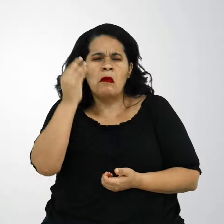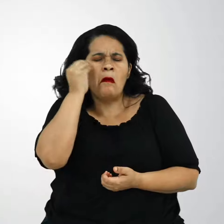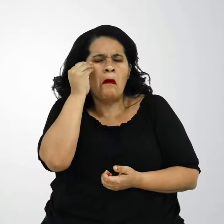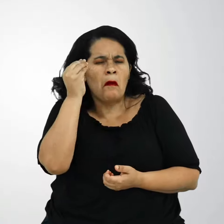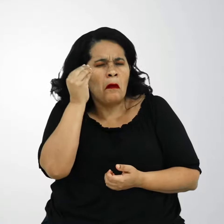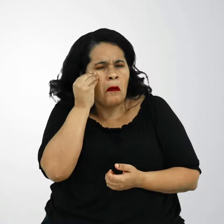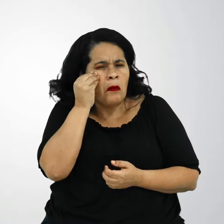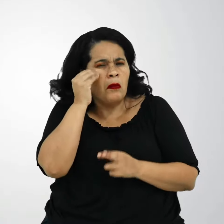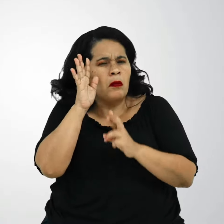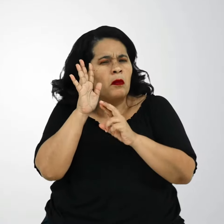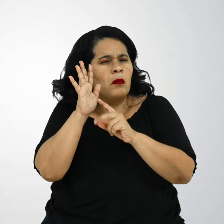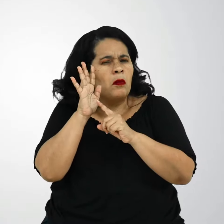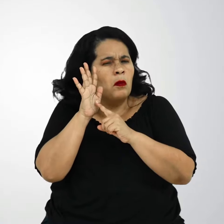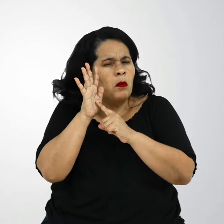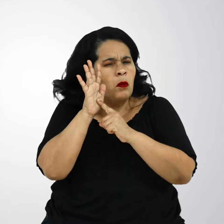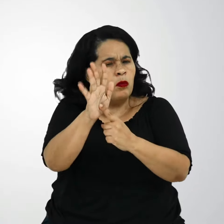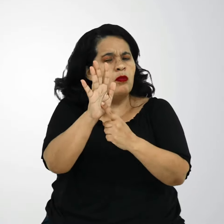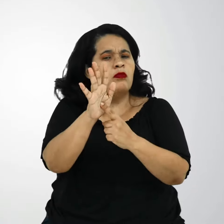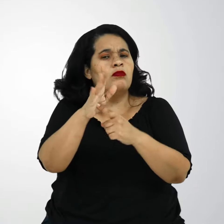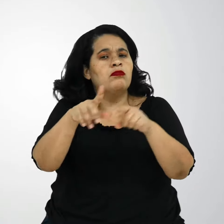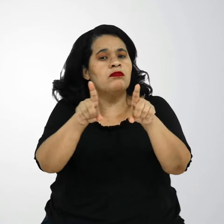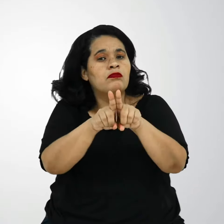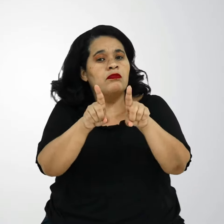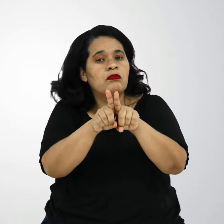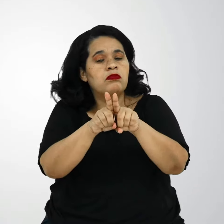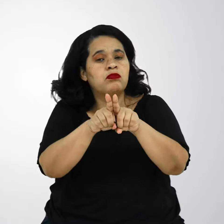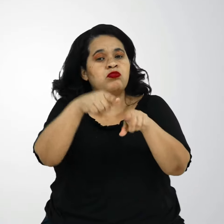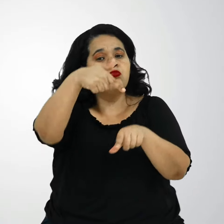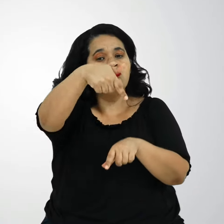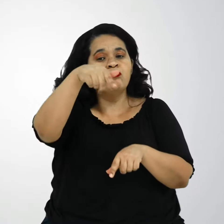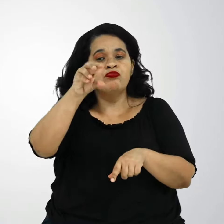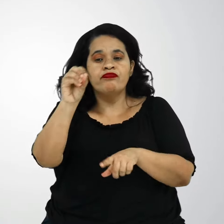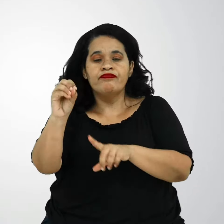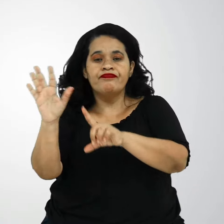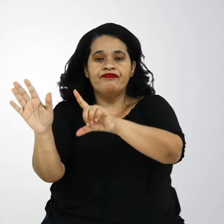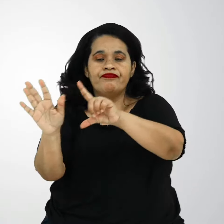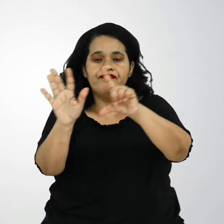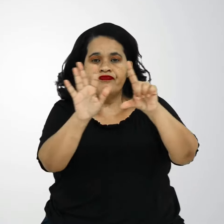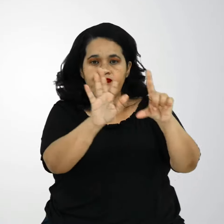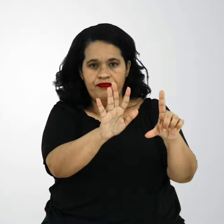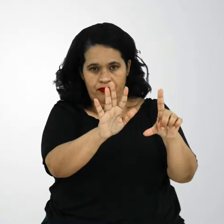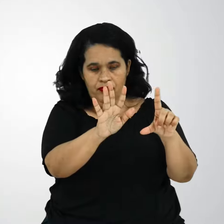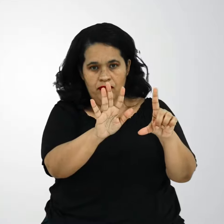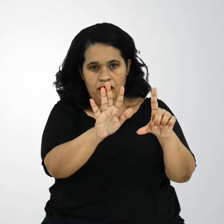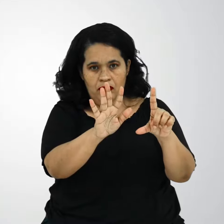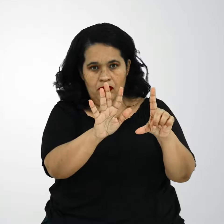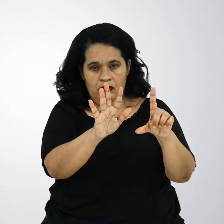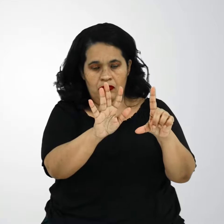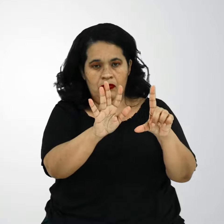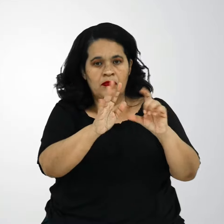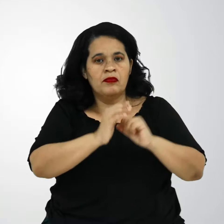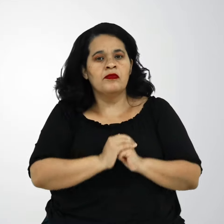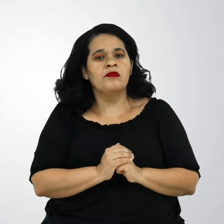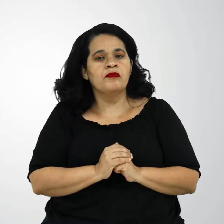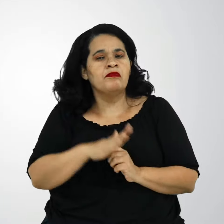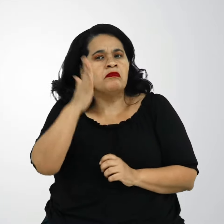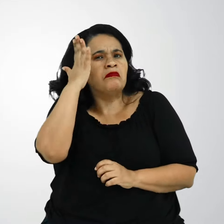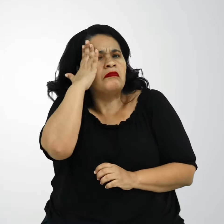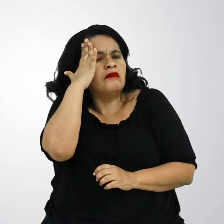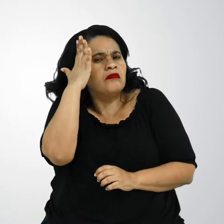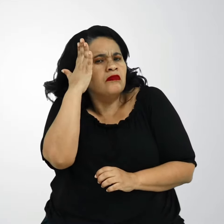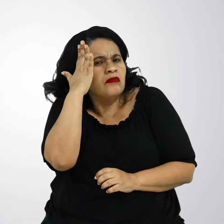tentar apresentar algumas outras visões que existem a respeito das 70 semanas. Até agora, nós apresentamos o que a gente